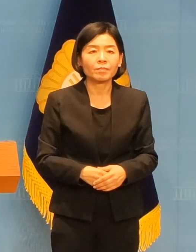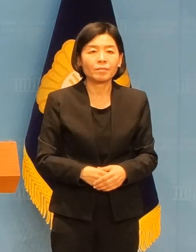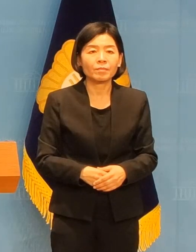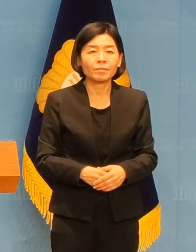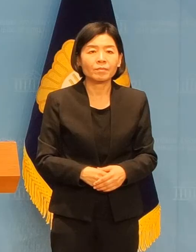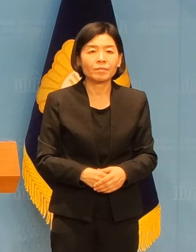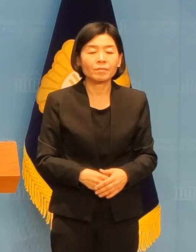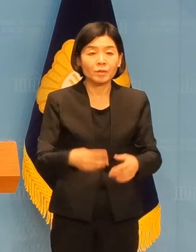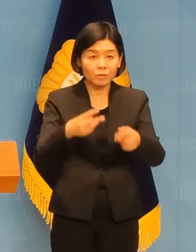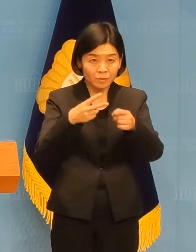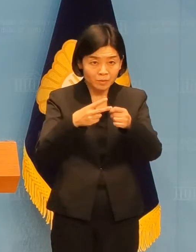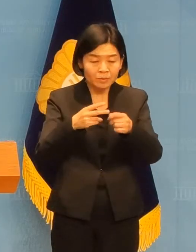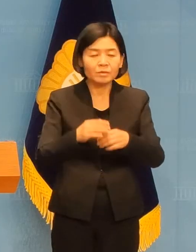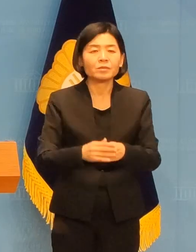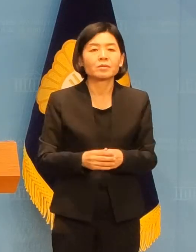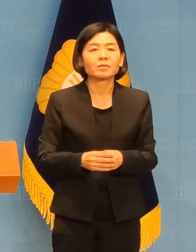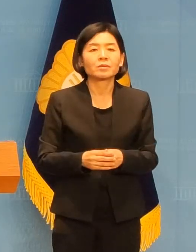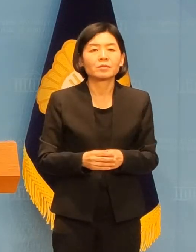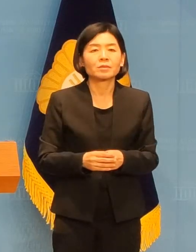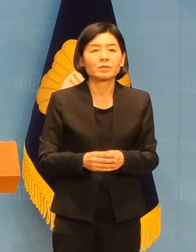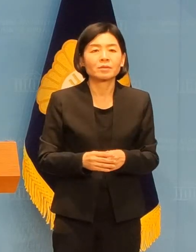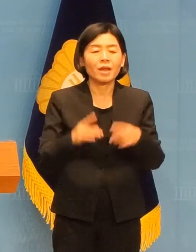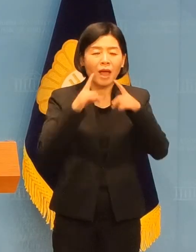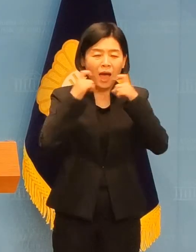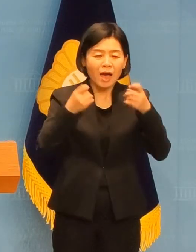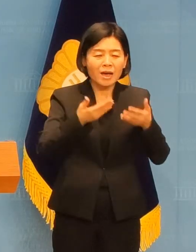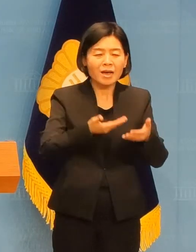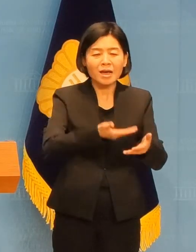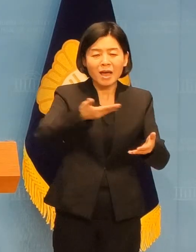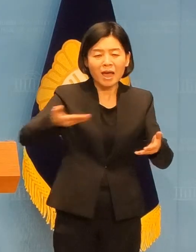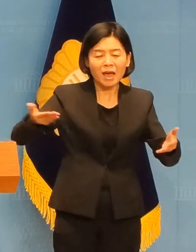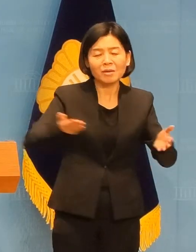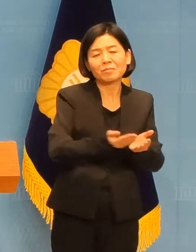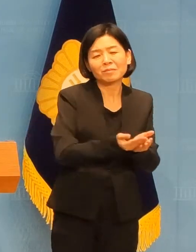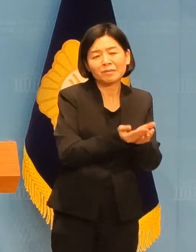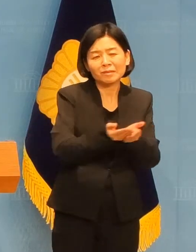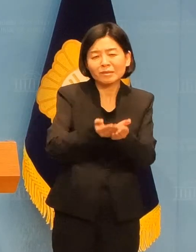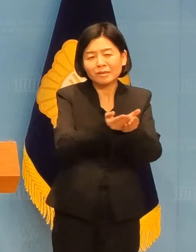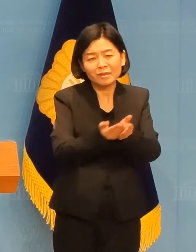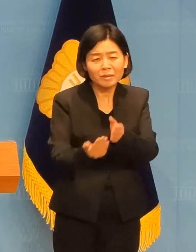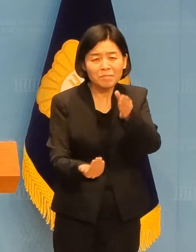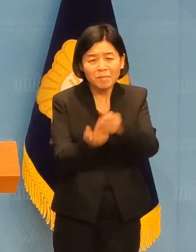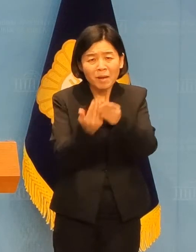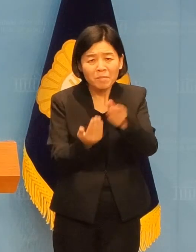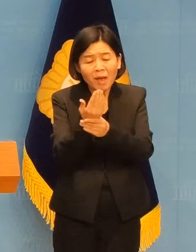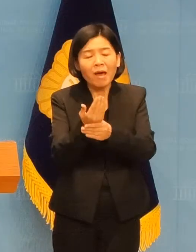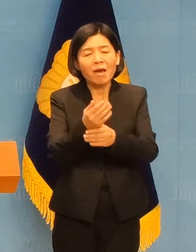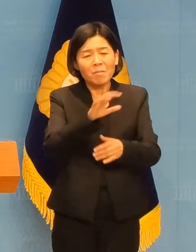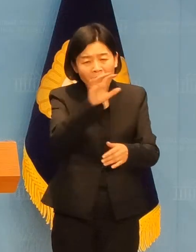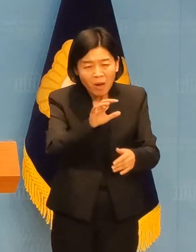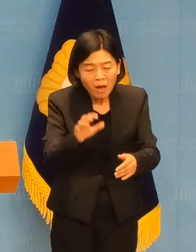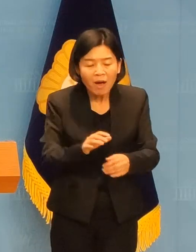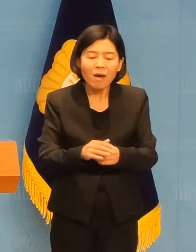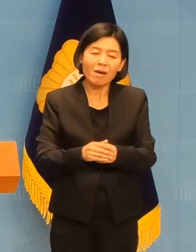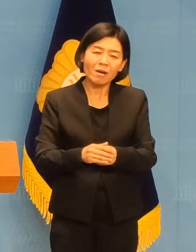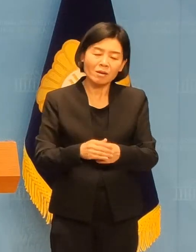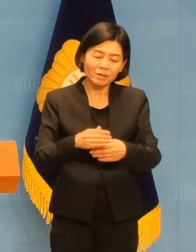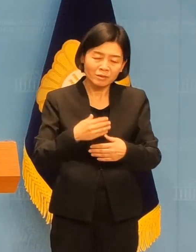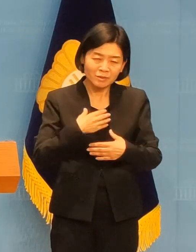드리겠습니다. 반복되는 한강버스 안전 문제, 오세훈 시장은 즉시 운행을